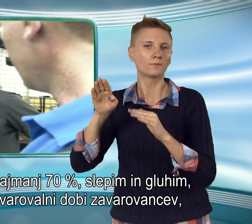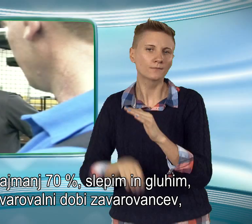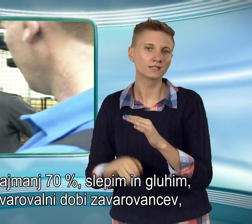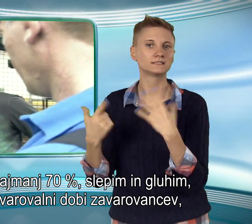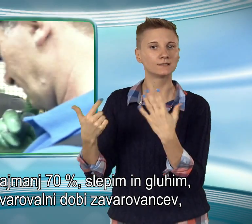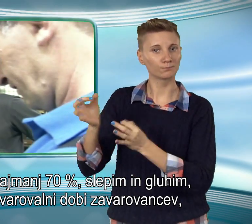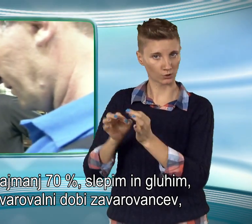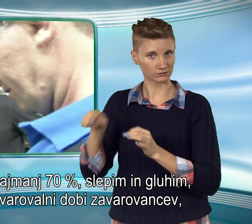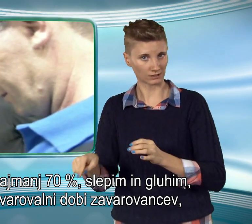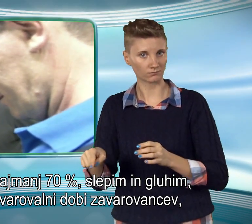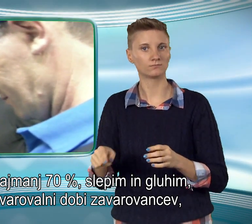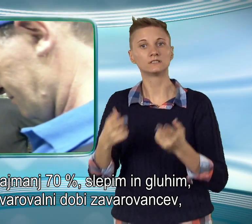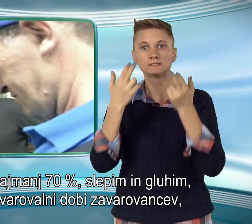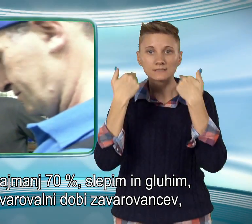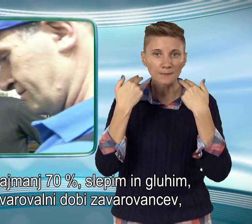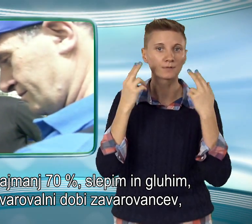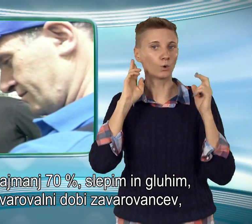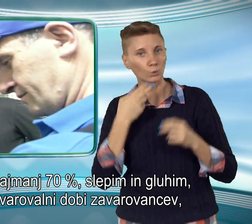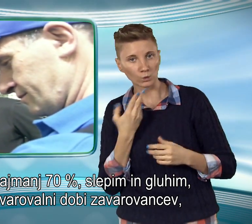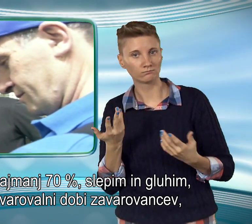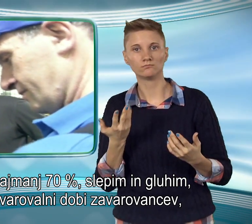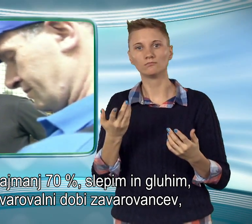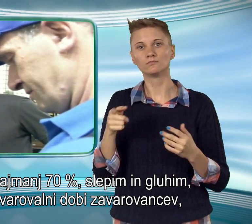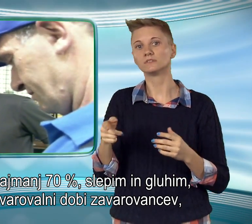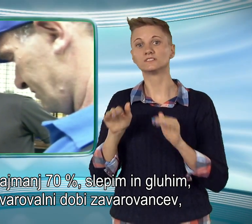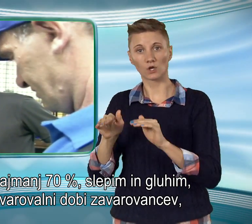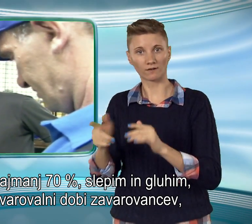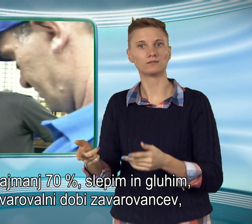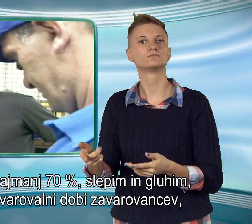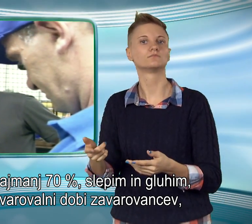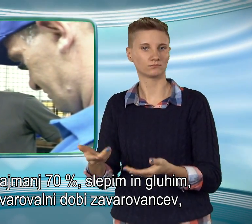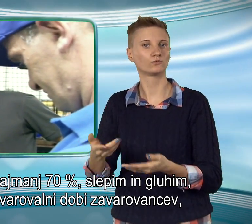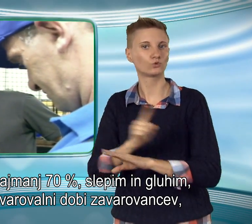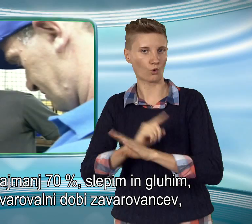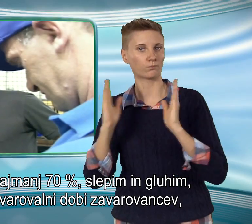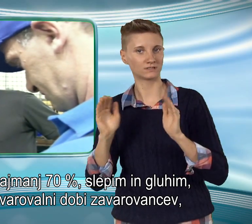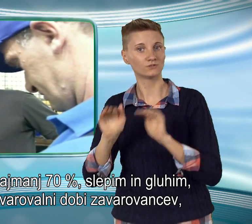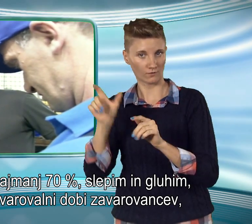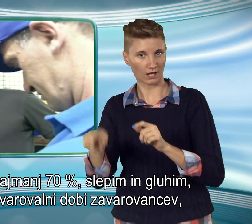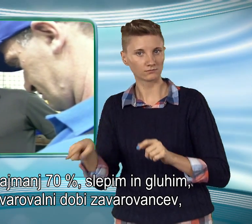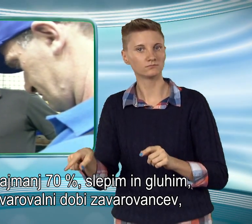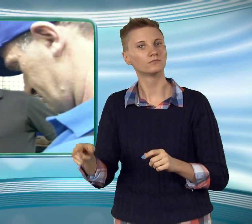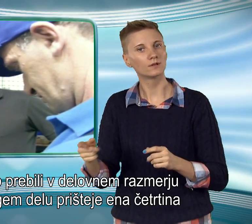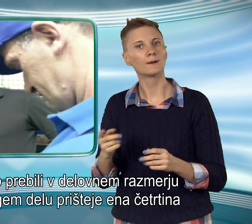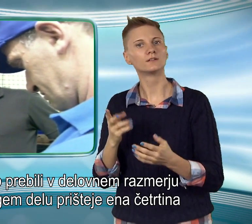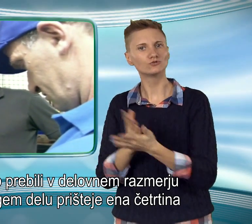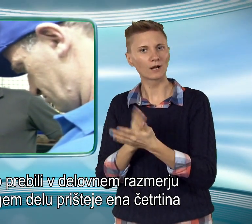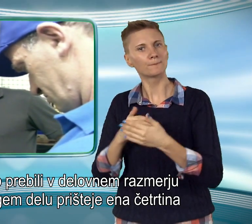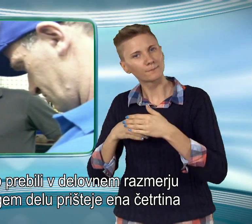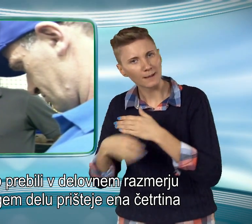gluhim, se k zavarovalni dobi zavarovancev, ki so jo prebili v delovnem razmerju ali drugem delu, prišteje 1/4